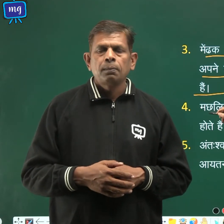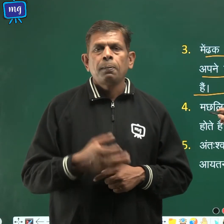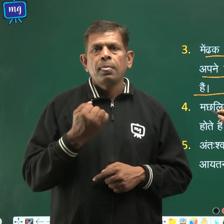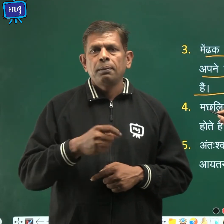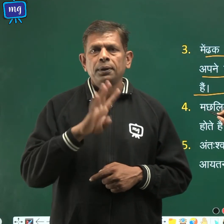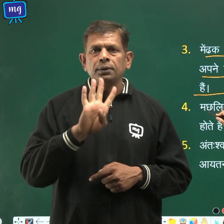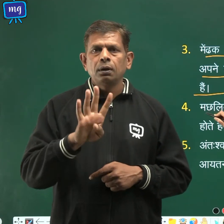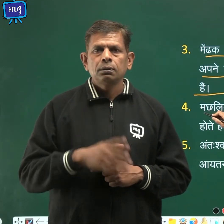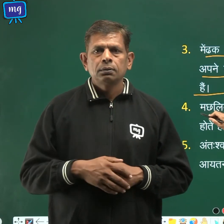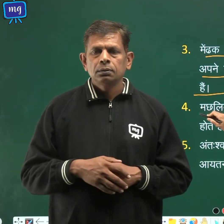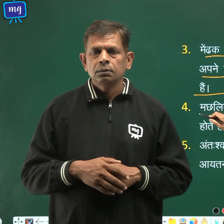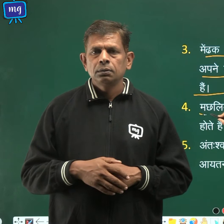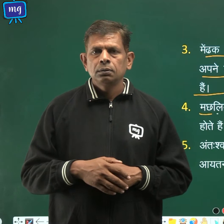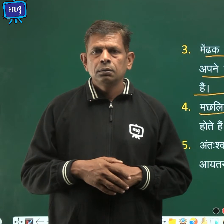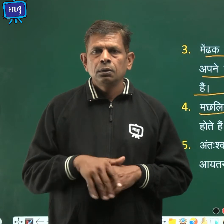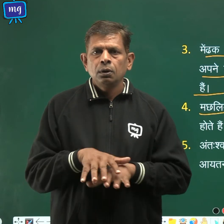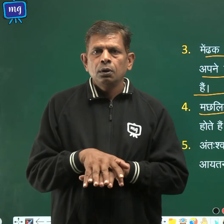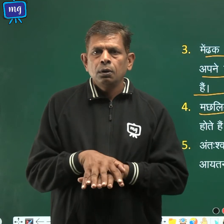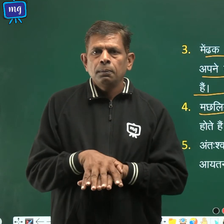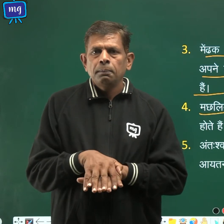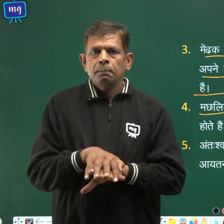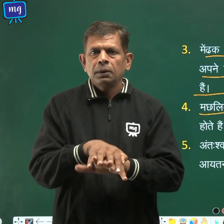नंबर 4, मछलियों में